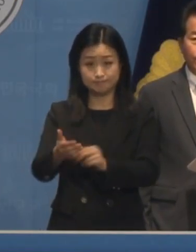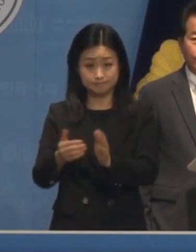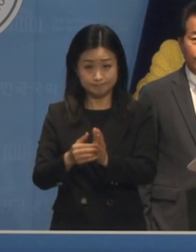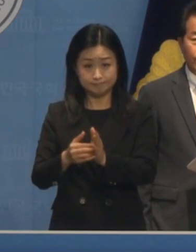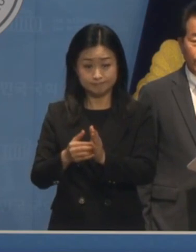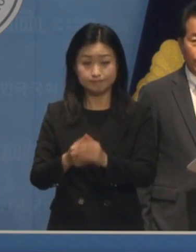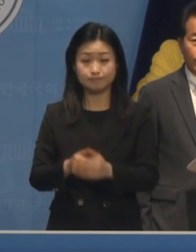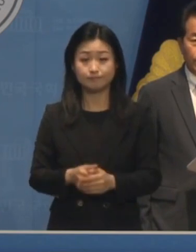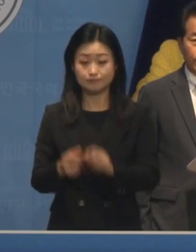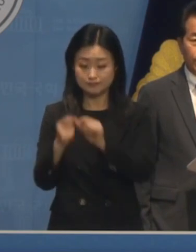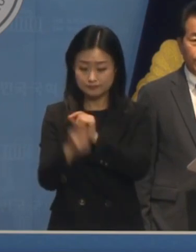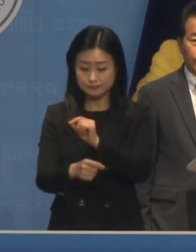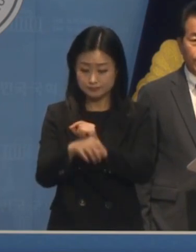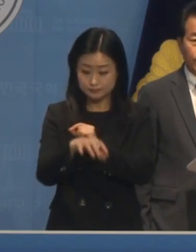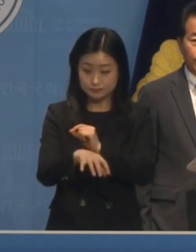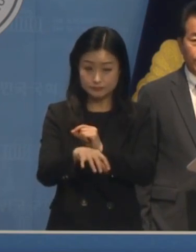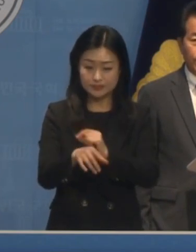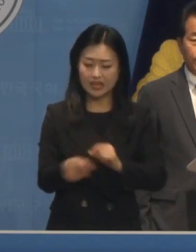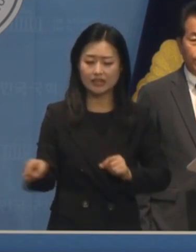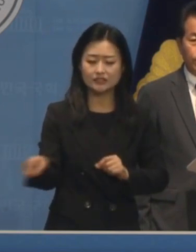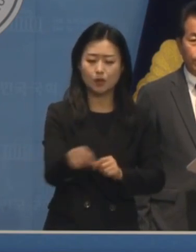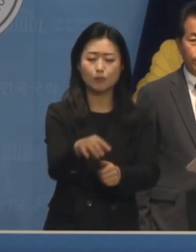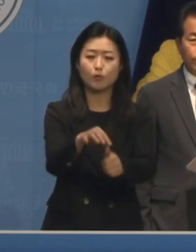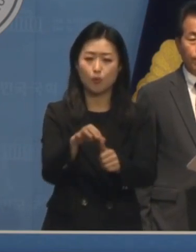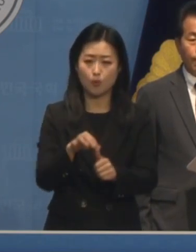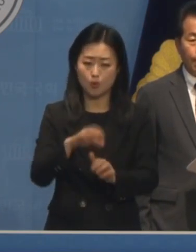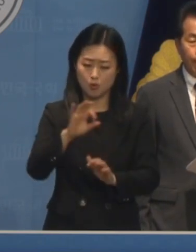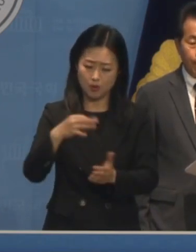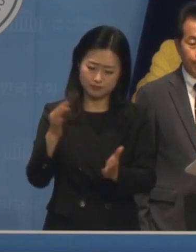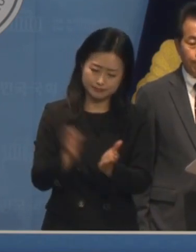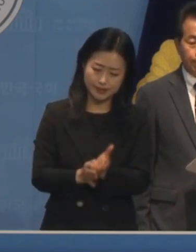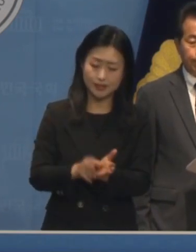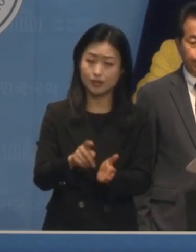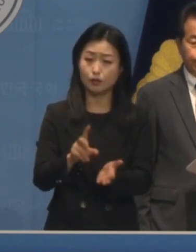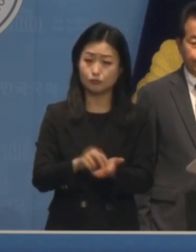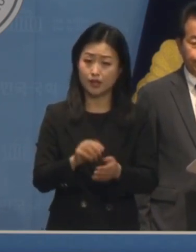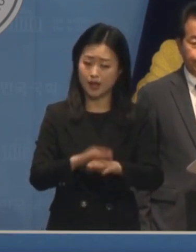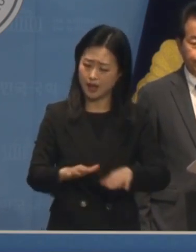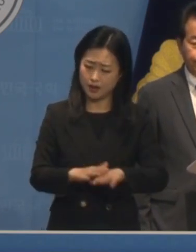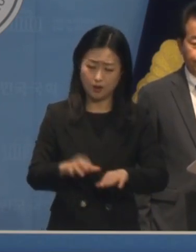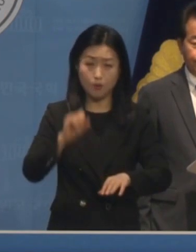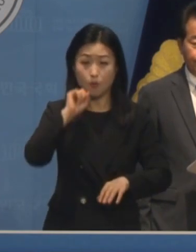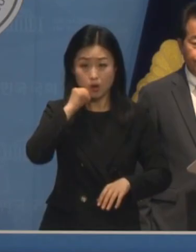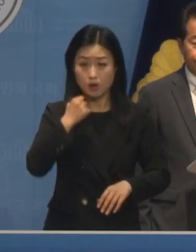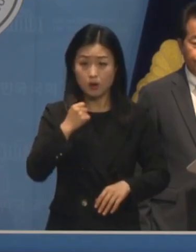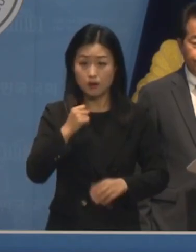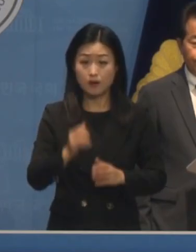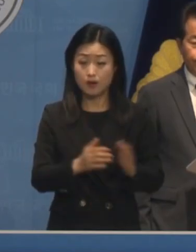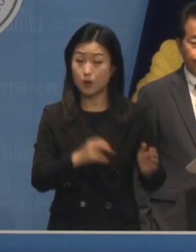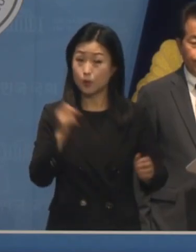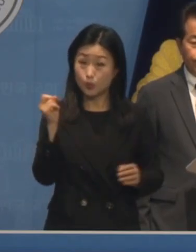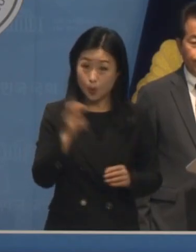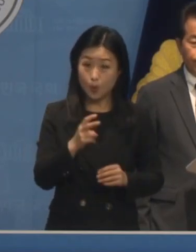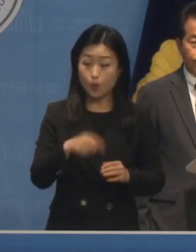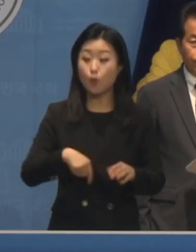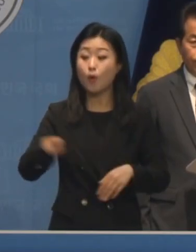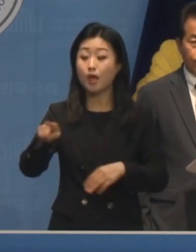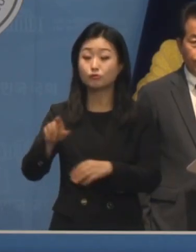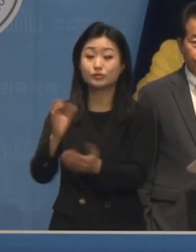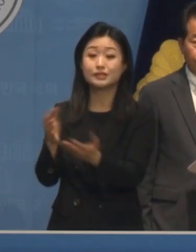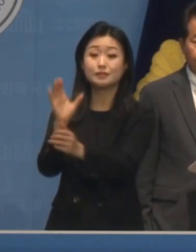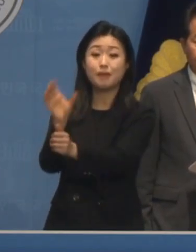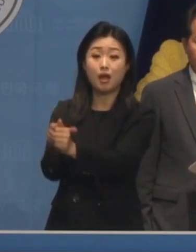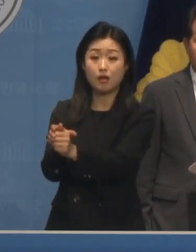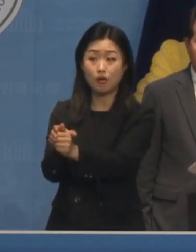전환도 여전히 간접고용으로 열악한 환경을 바꾸는 것이 이렇게 어려운데 또다시 용역으로 외주화를 하도록 하는